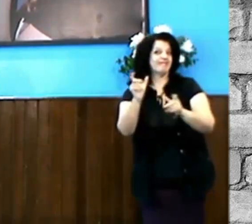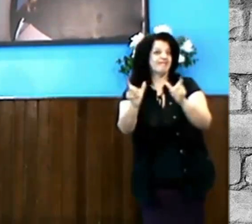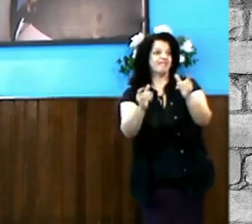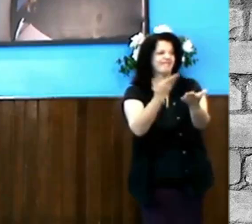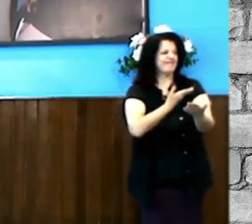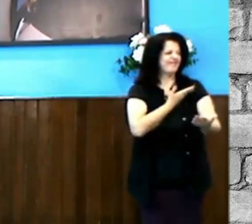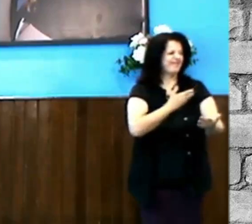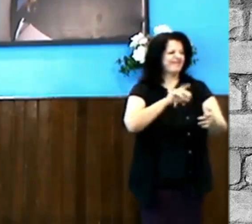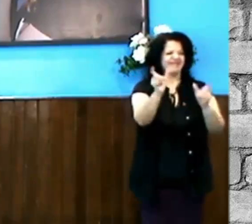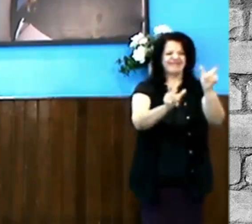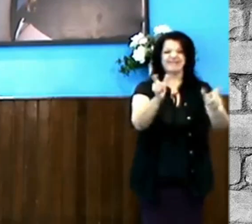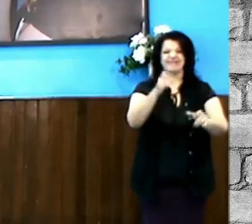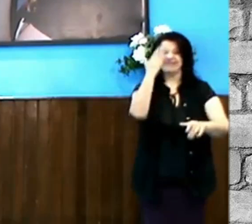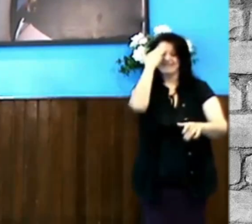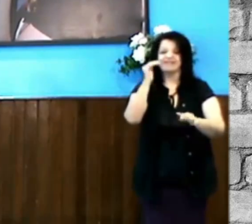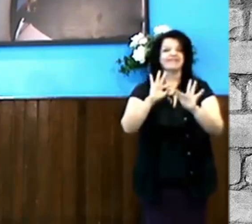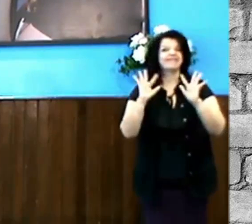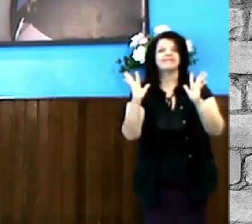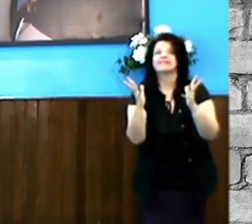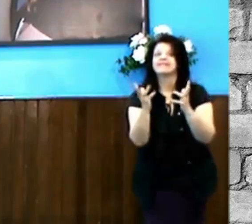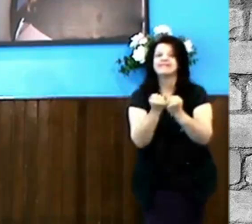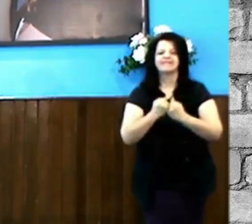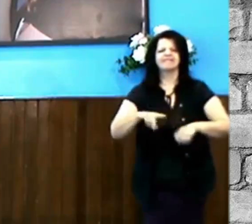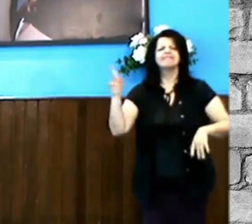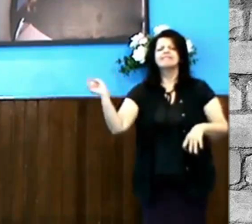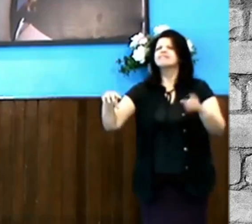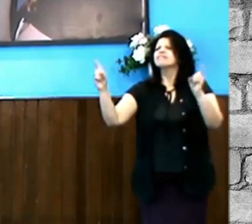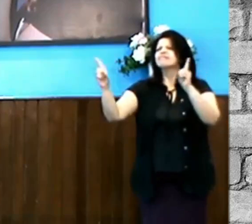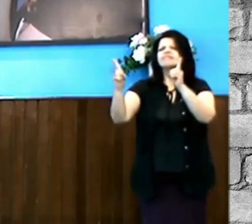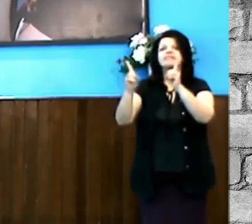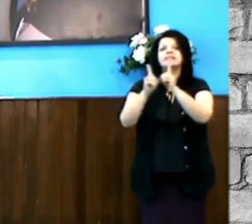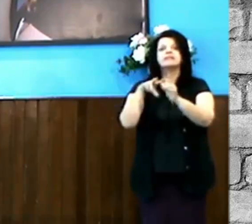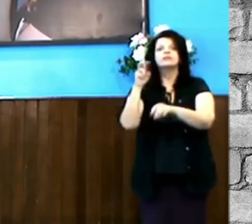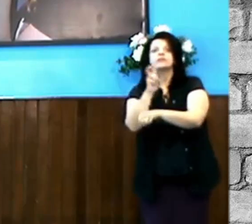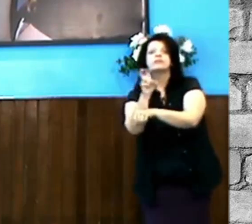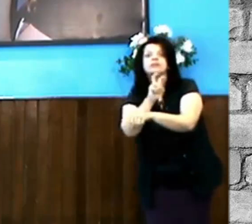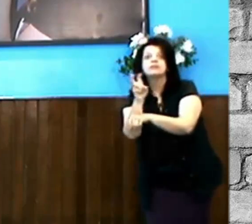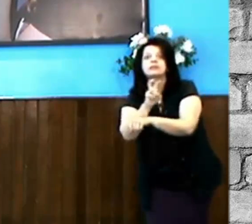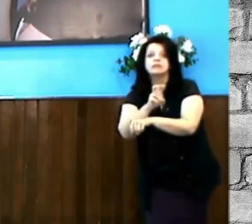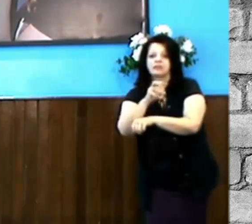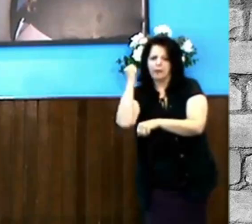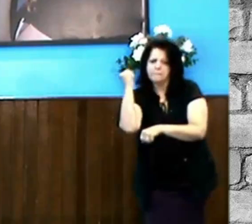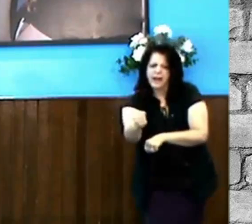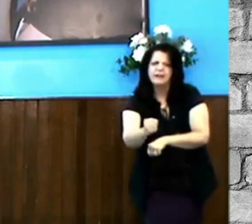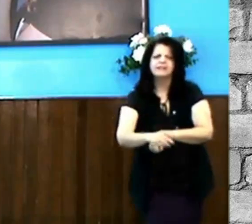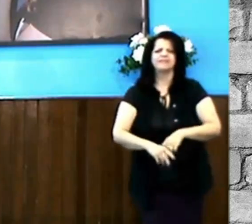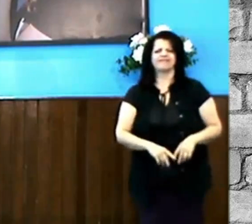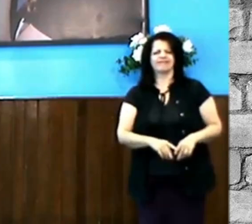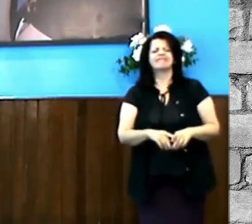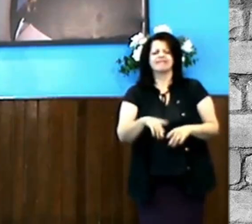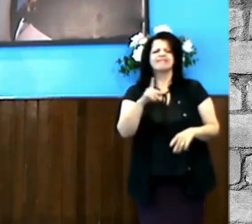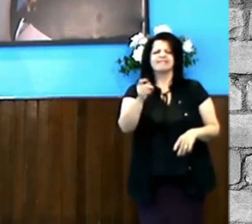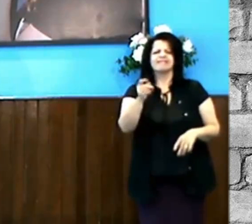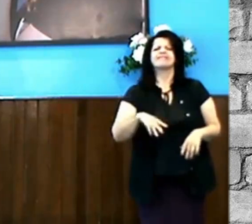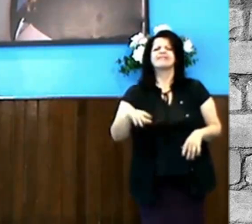nós estávamos conversando e naquela semana eu havia encontrado uma pequena cobra lá no seminário e matado ela com a roçadeira que a gente